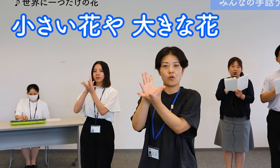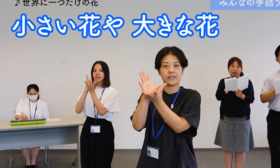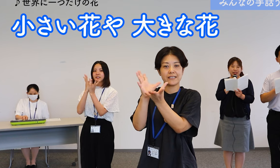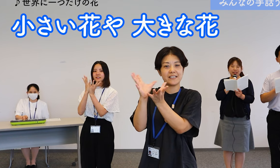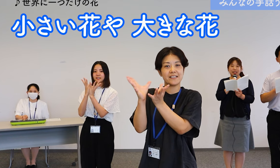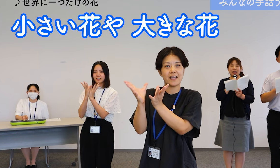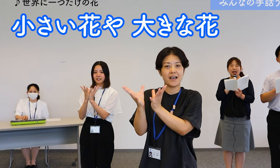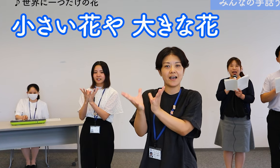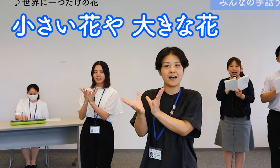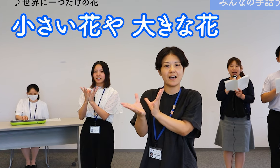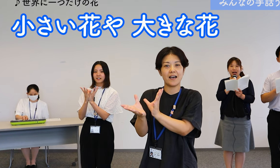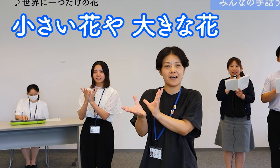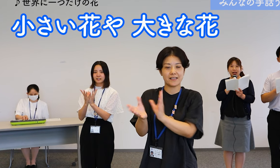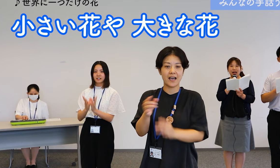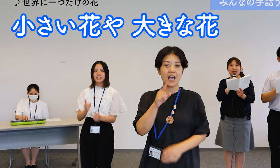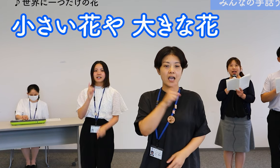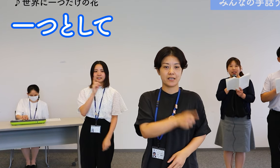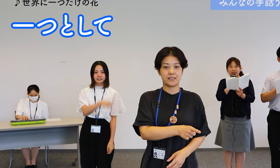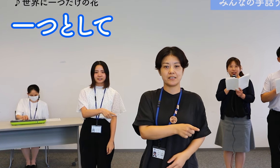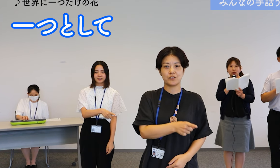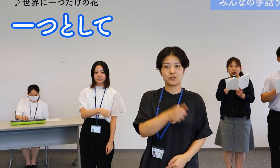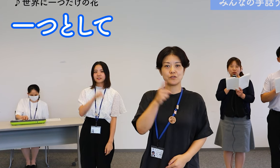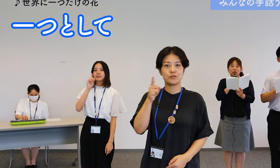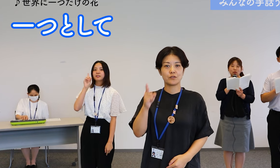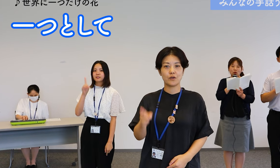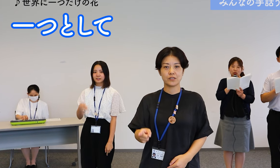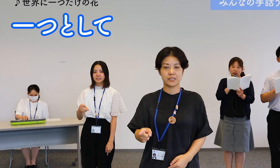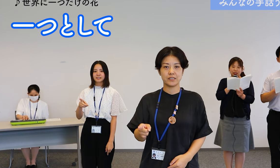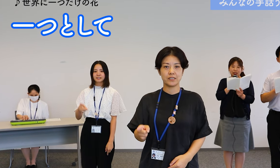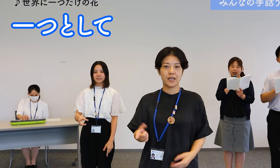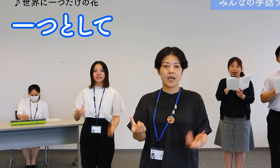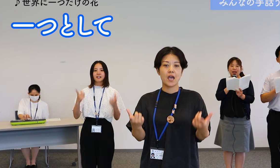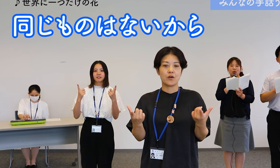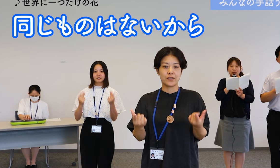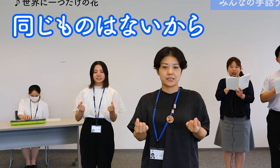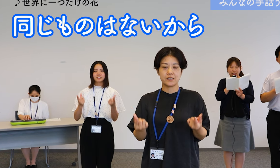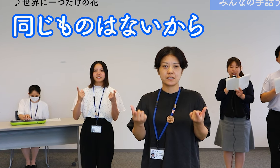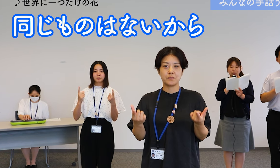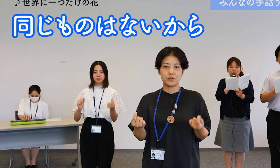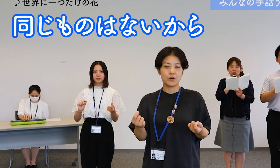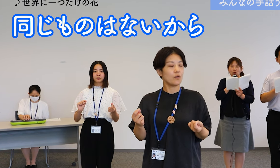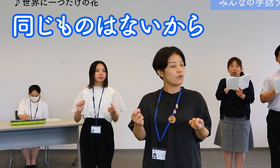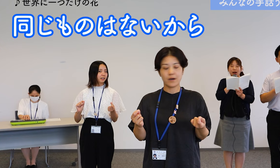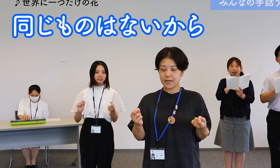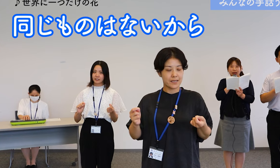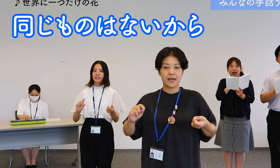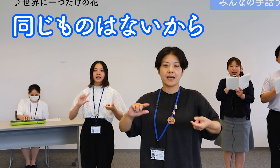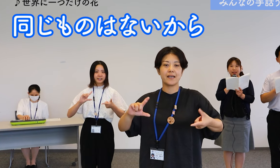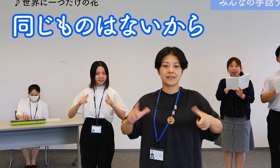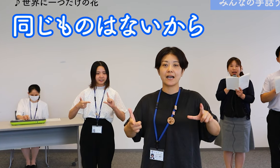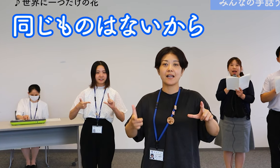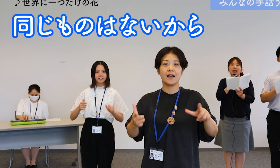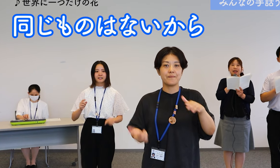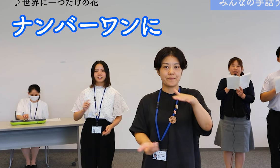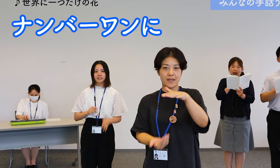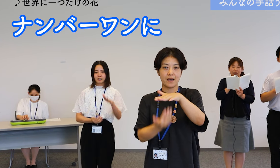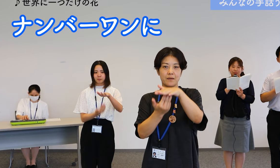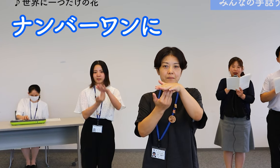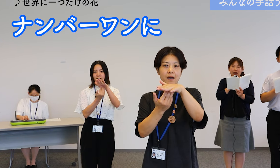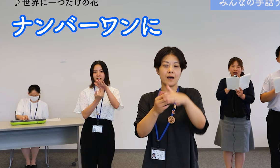きな花、一つとして同じものはないから、ナンバ